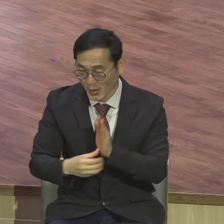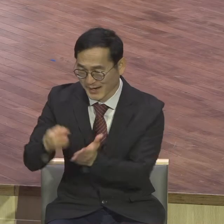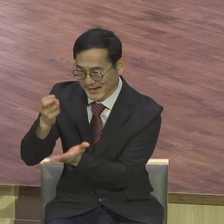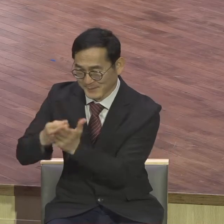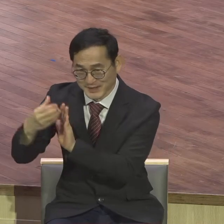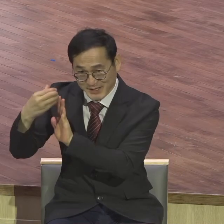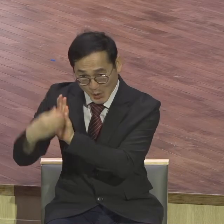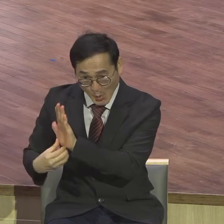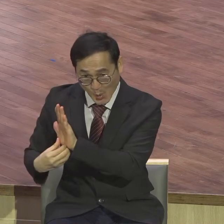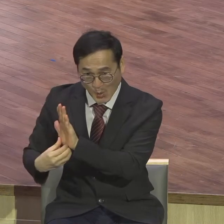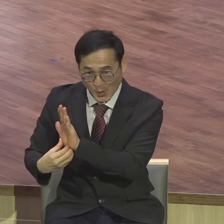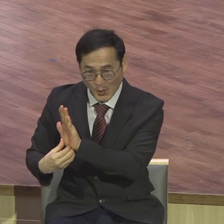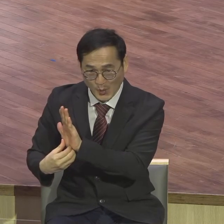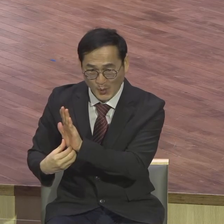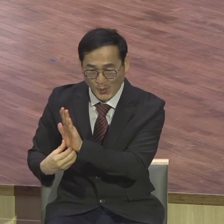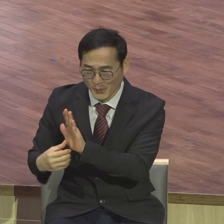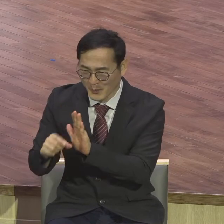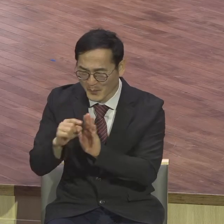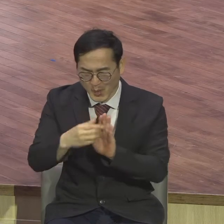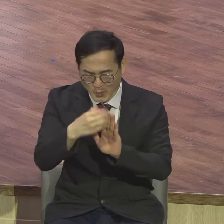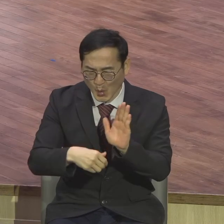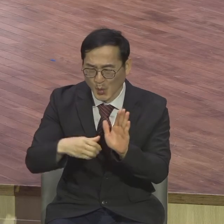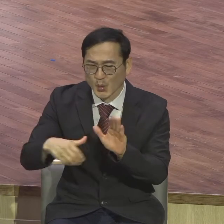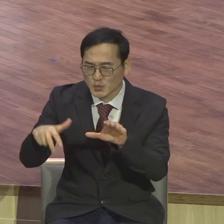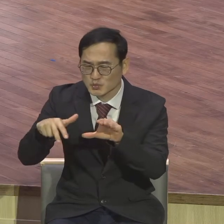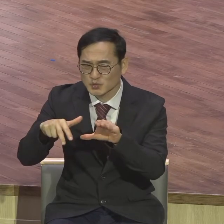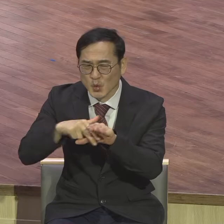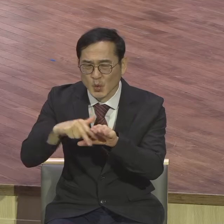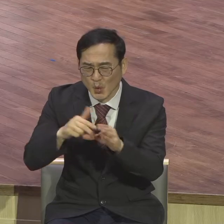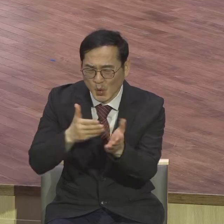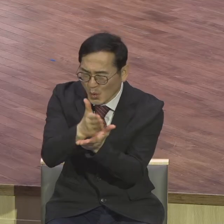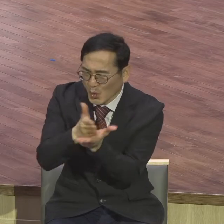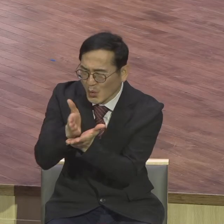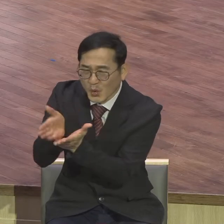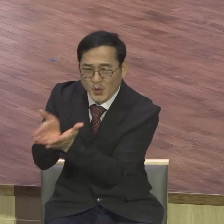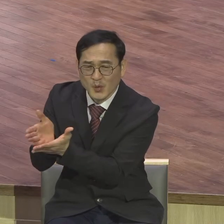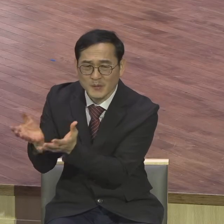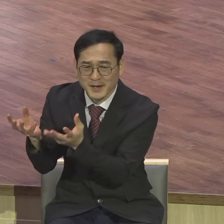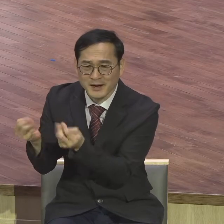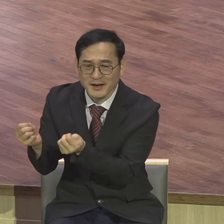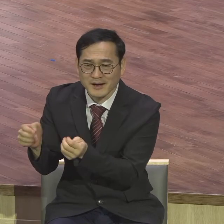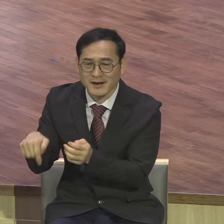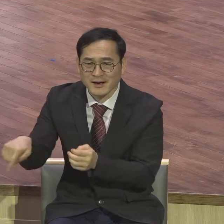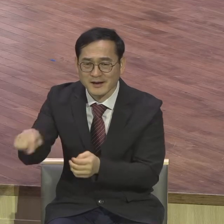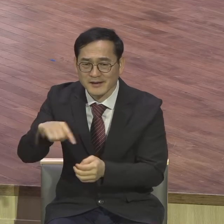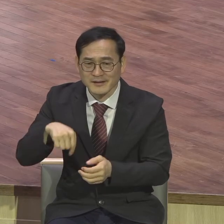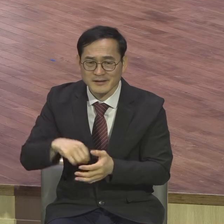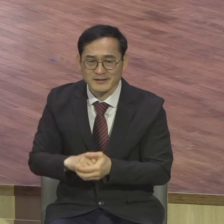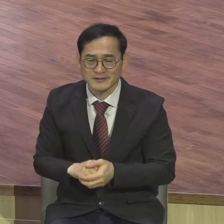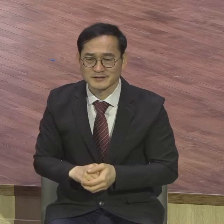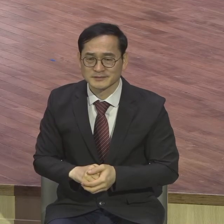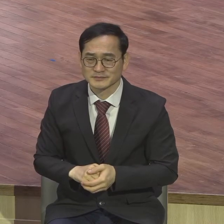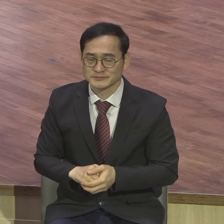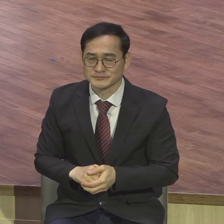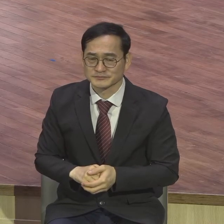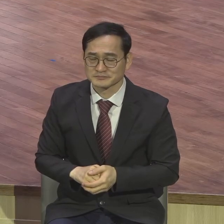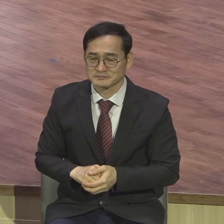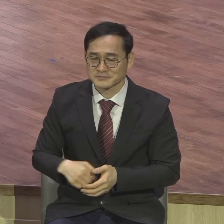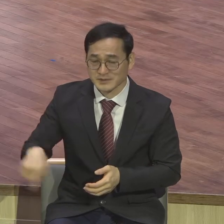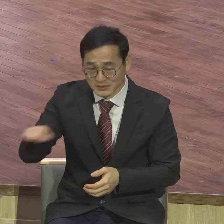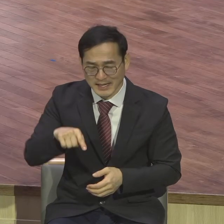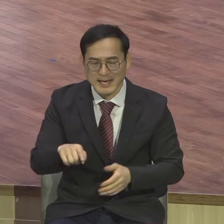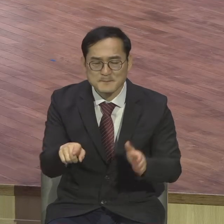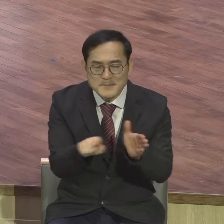다 알미니안 주의입니다. 믿음과 행위예요. 그래서 이분들은 부흥됩니다. 왜? 믿음과 행위를 강조하니까